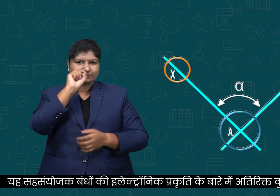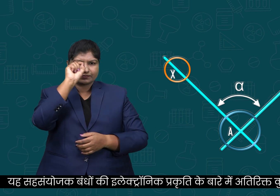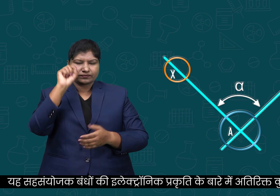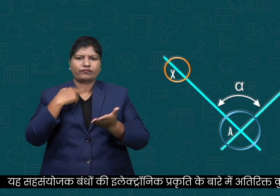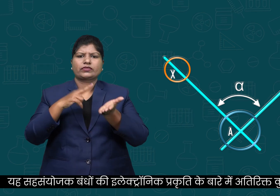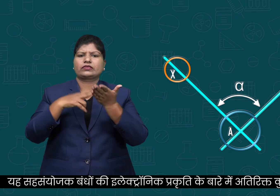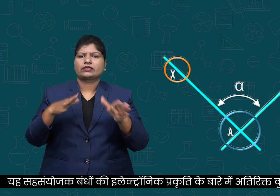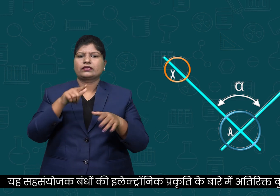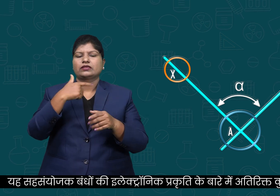सका।